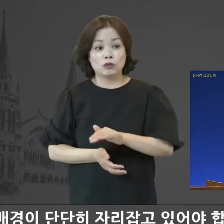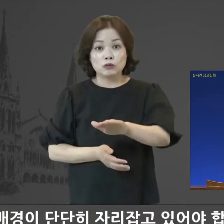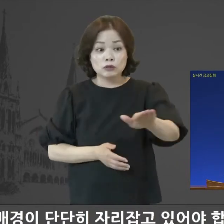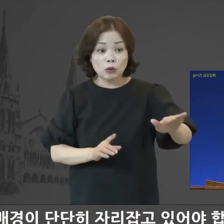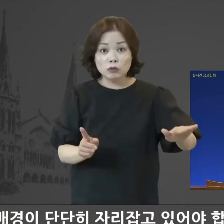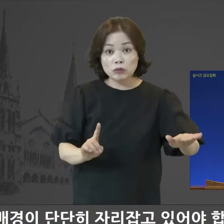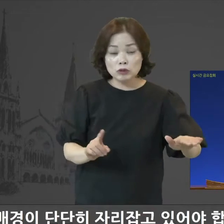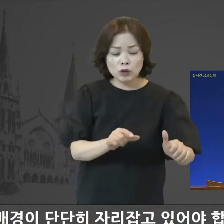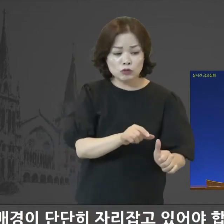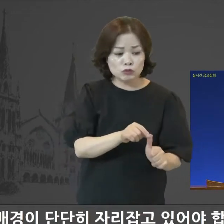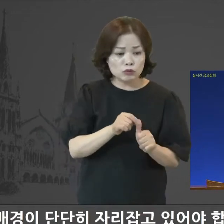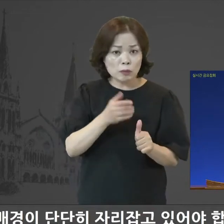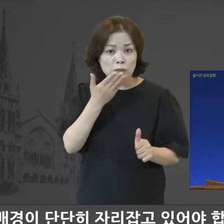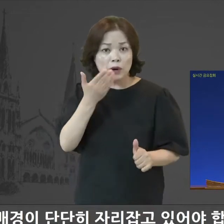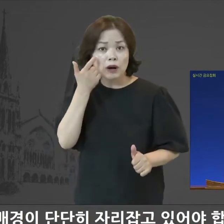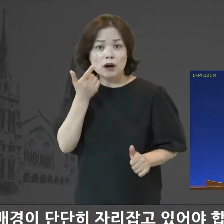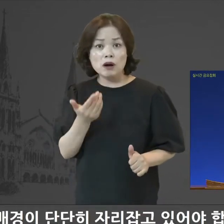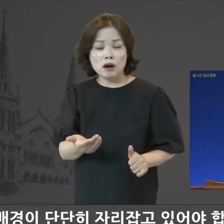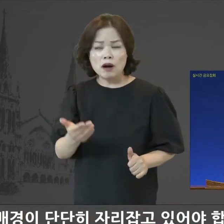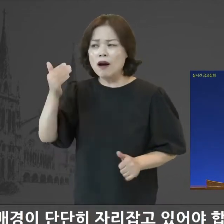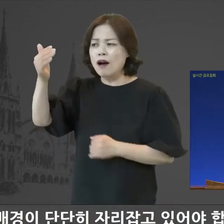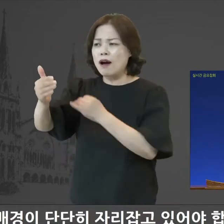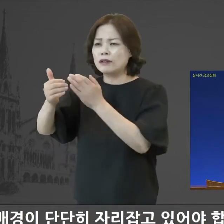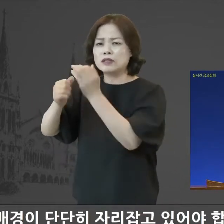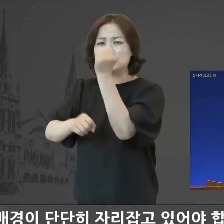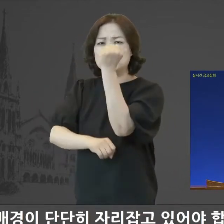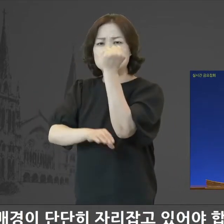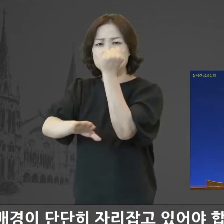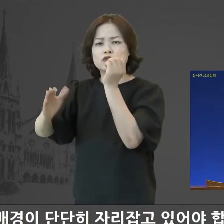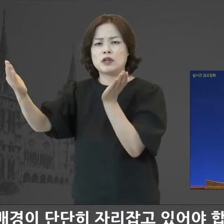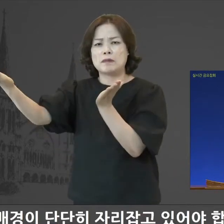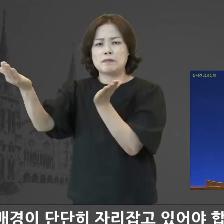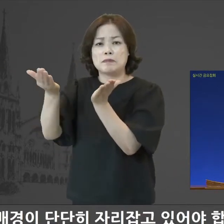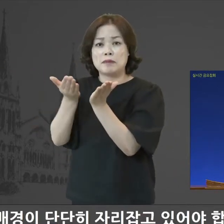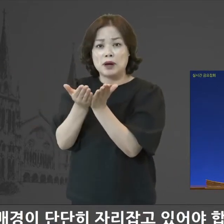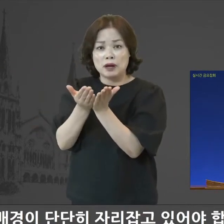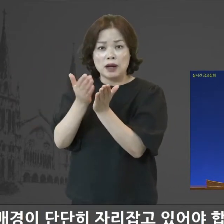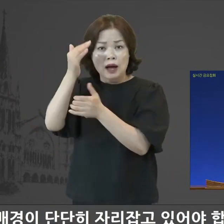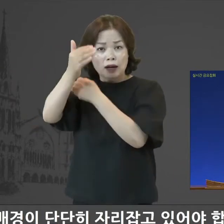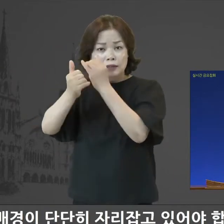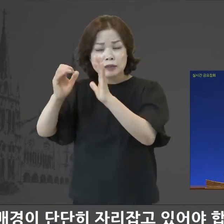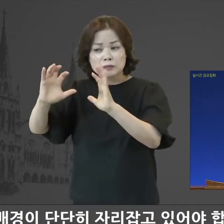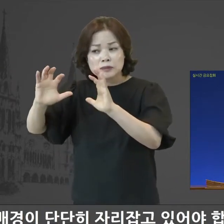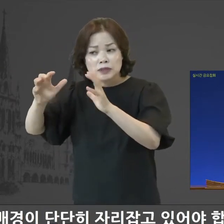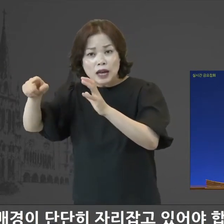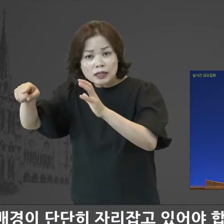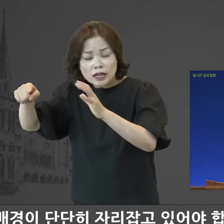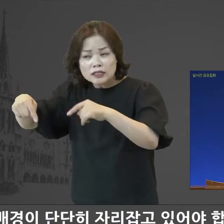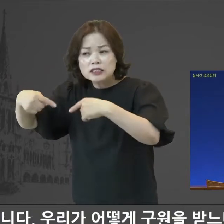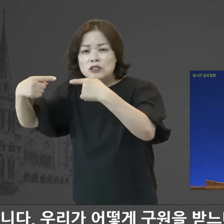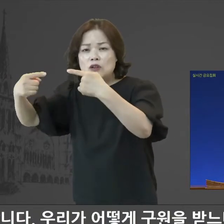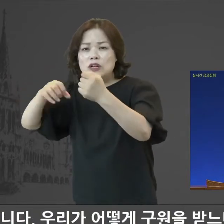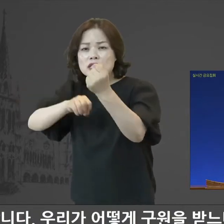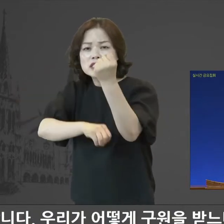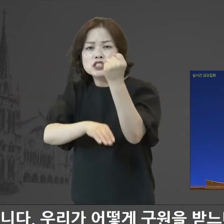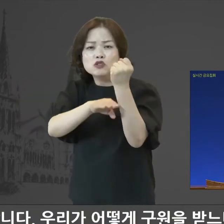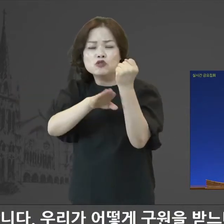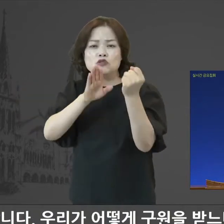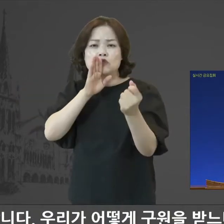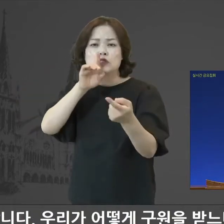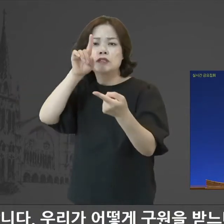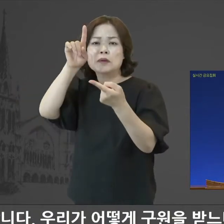우리가 어떻게 구원을 받느냐? 하나님의 기준에 합해야 되는 거죠. 하나님 나라에 들어가는 하나님의 기준에